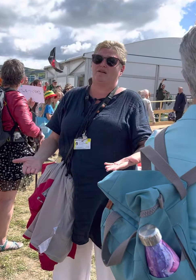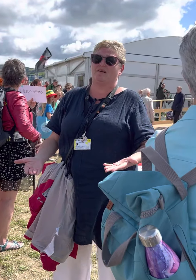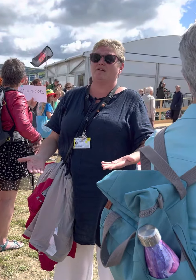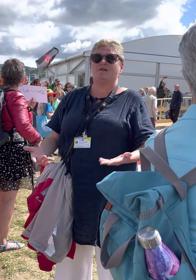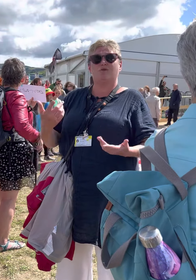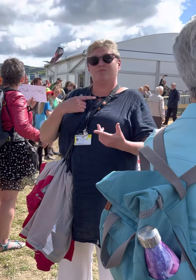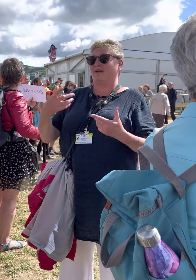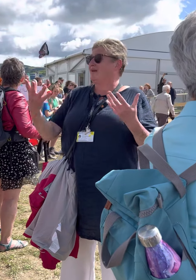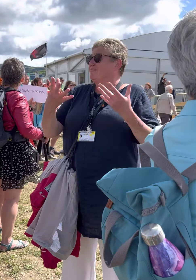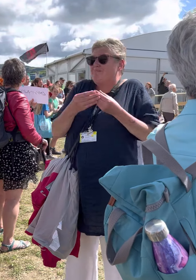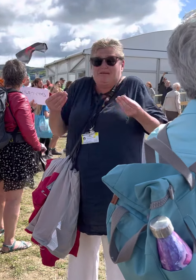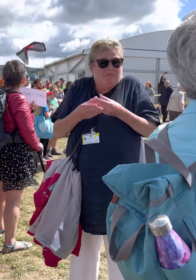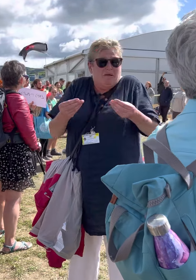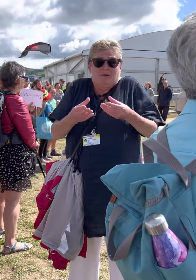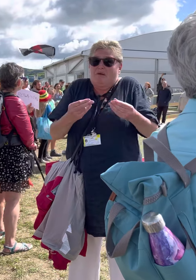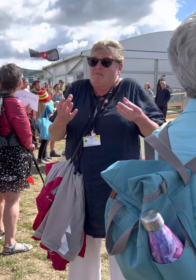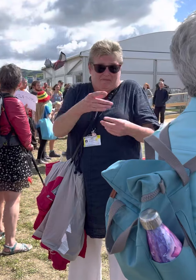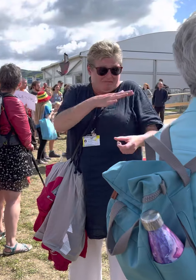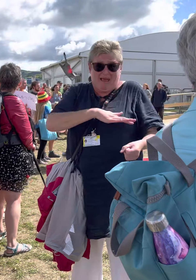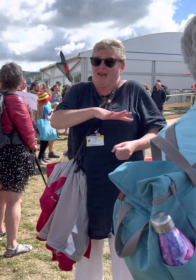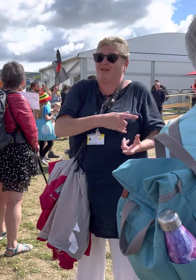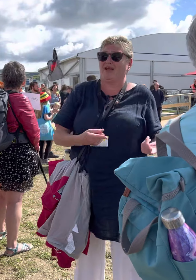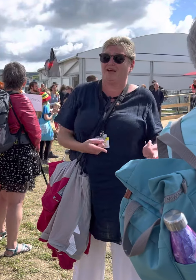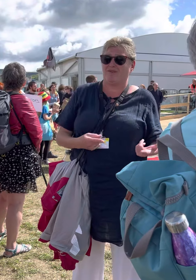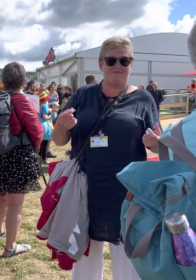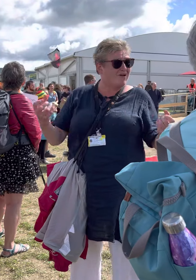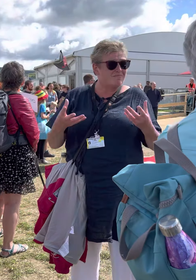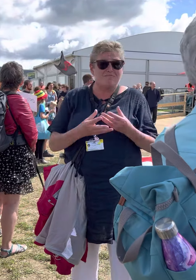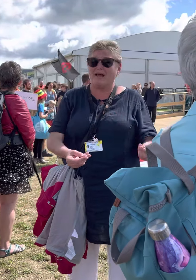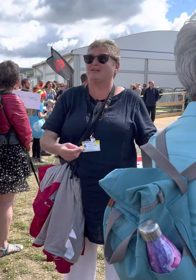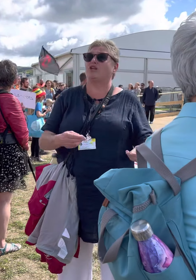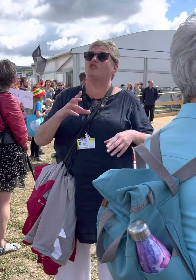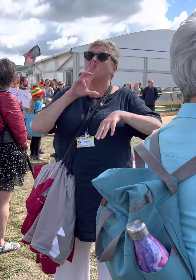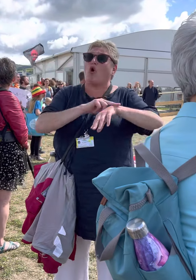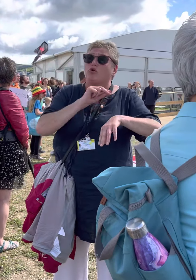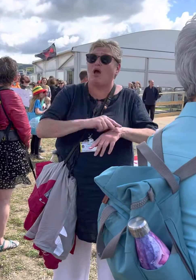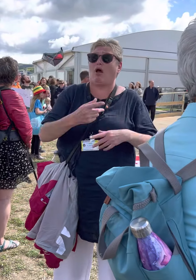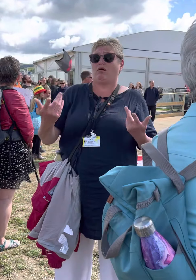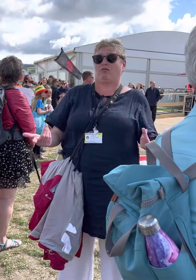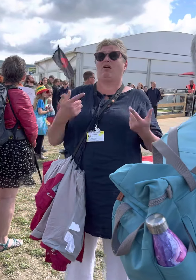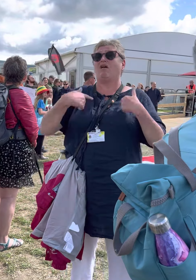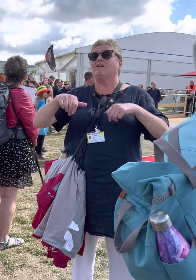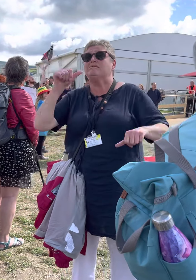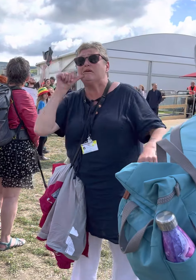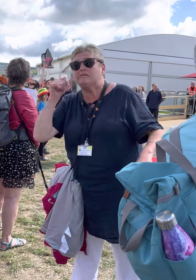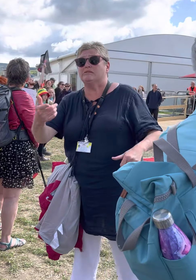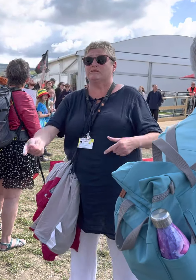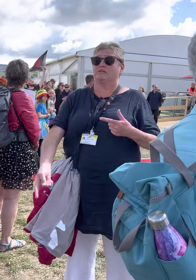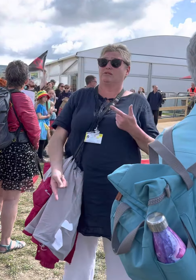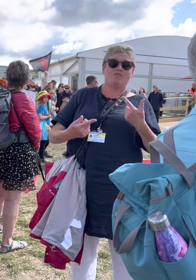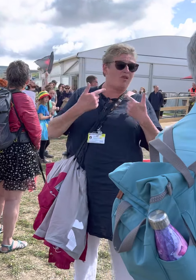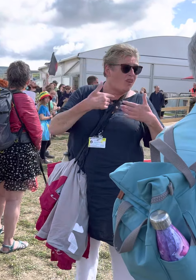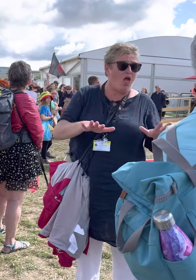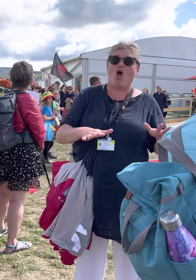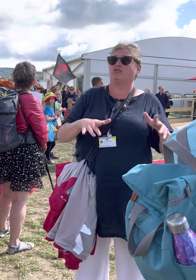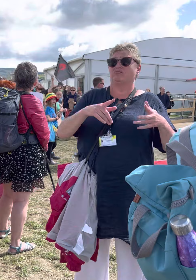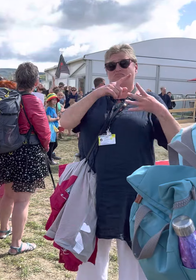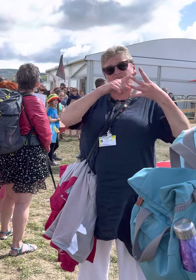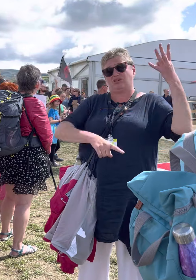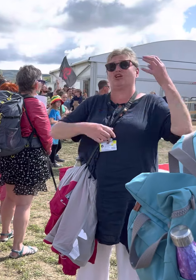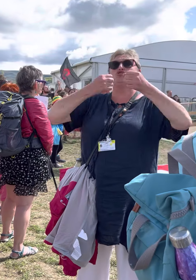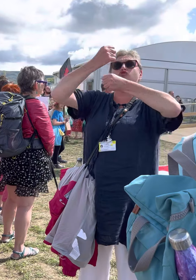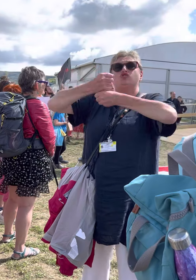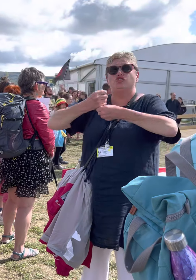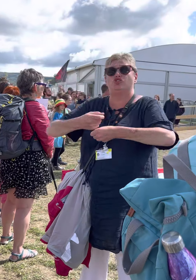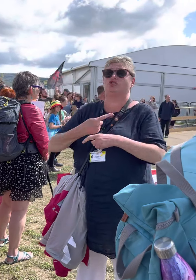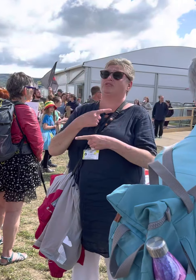Da ni wedi colli gymaint yn Aberdyfi. Da ni wedi colli'r doctor, da ni wedi colli'r deintydd, da ni wedi colli'r